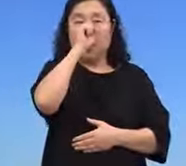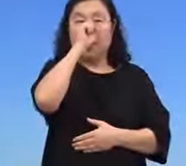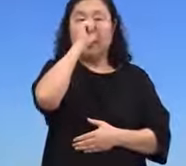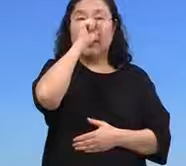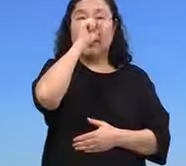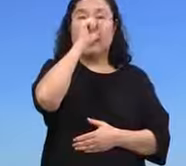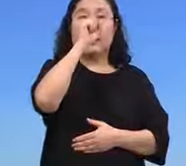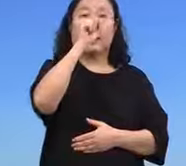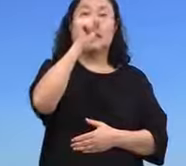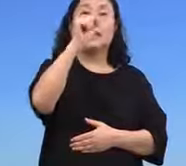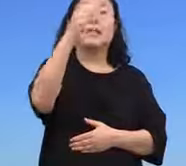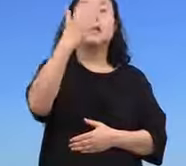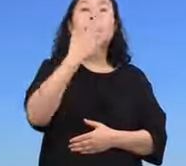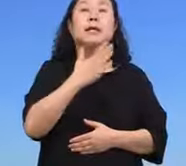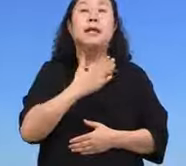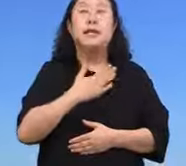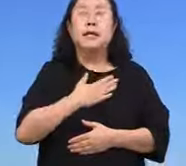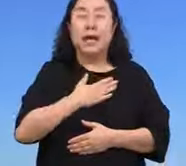참